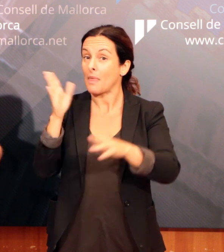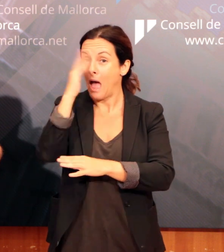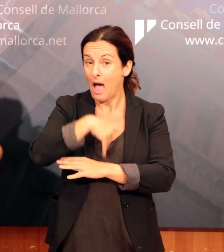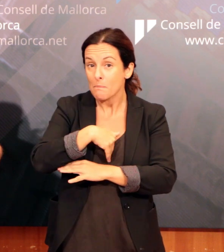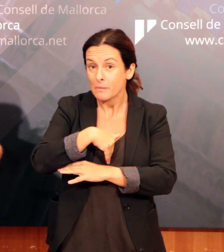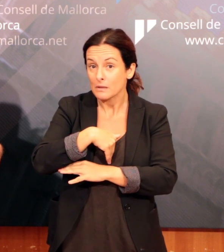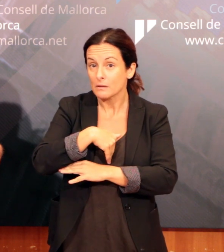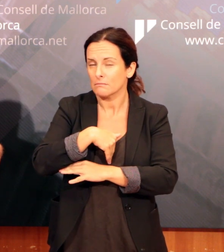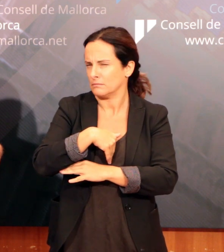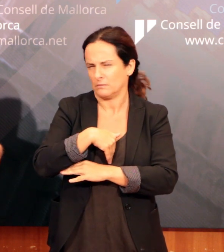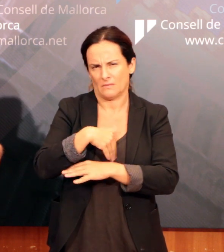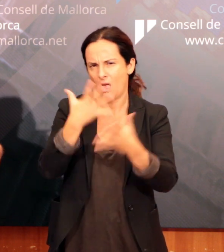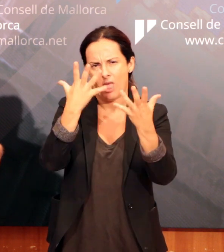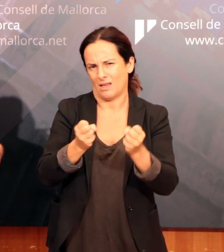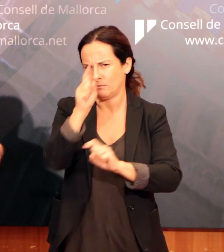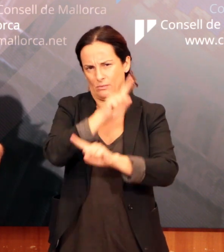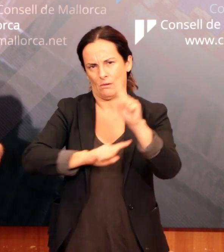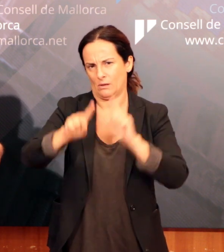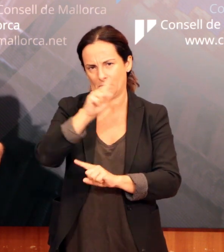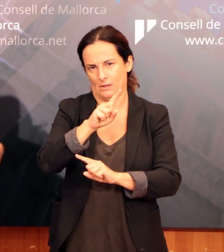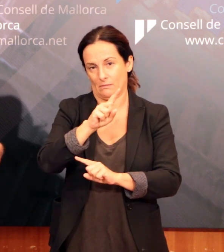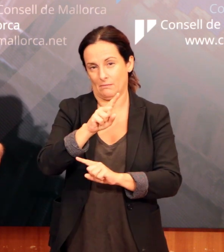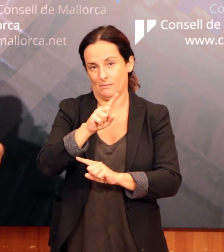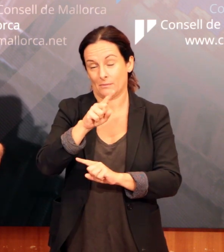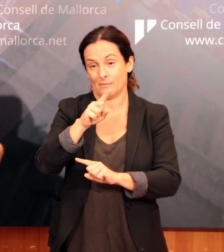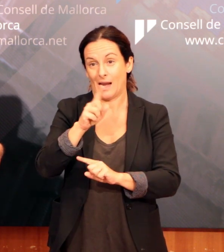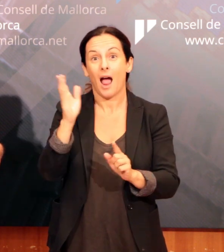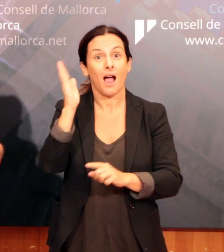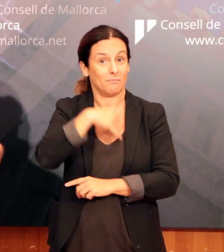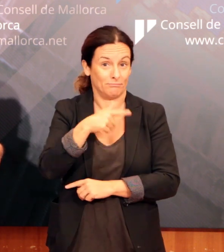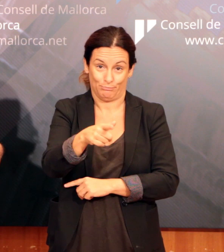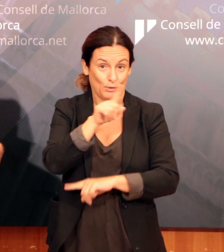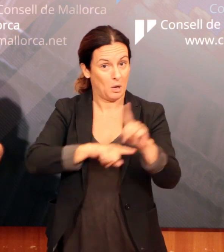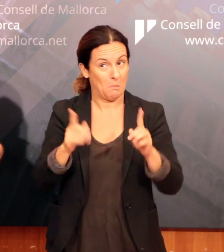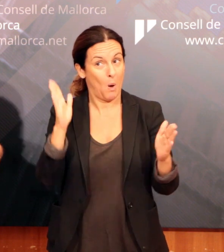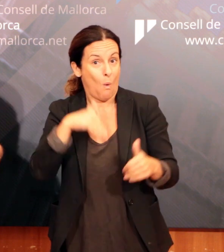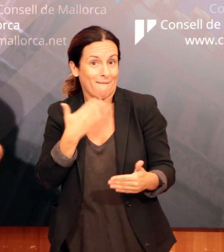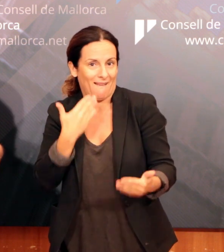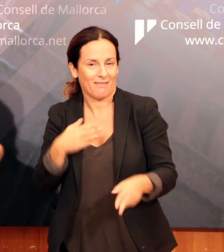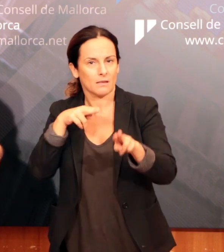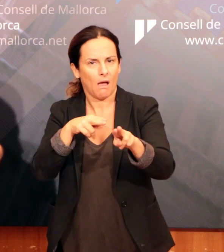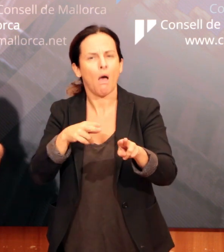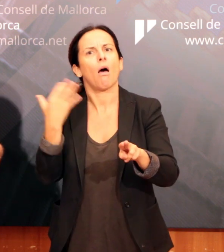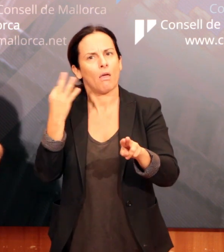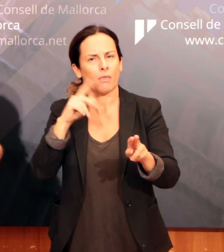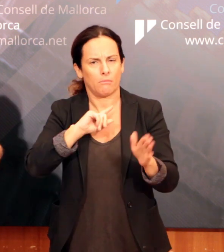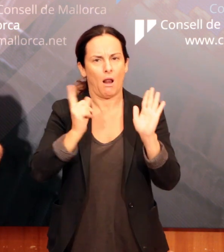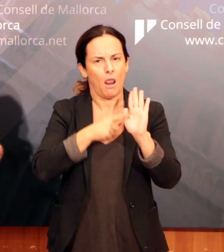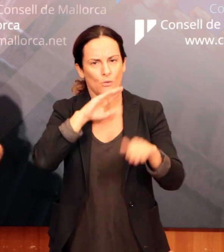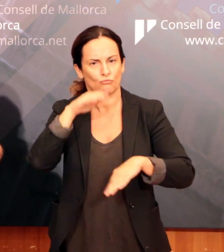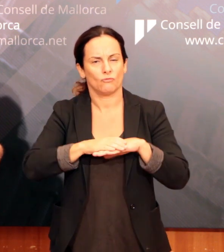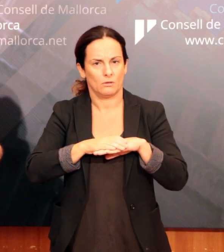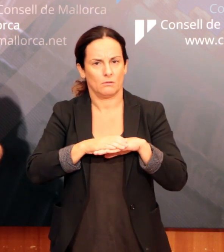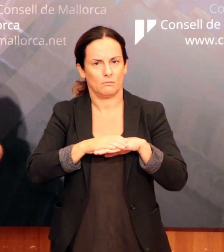de problemes que avui no tenim. Evidentment que la caça ha de ser una activitat regulada, una activitat subjecta a llei,